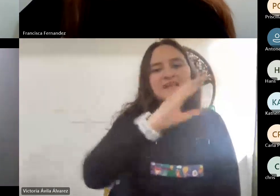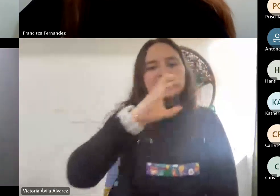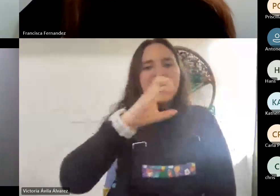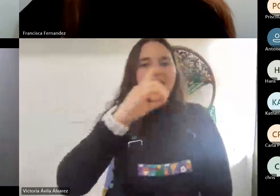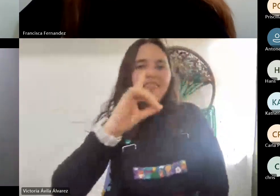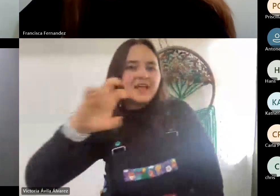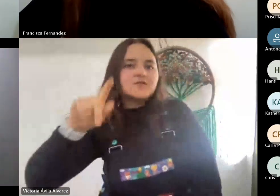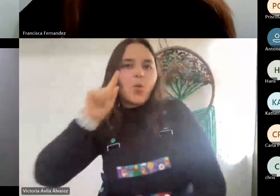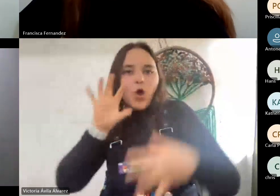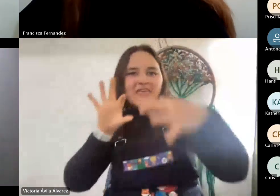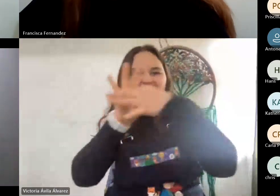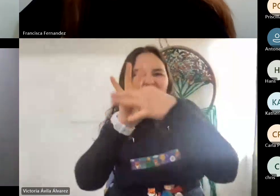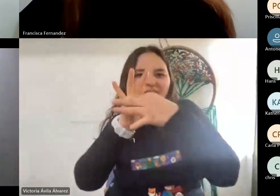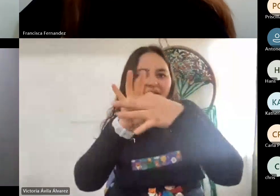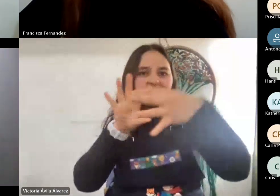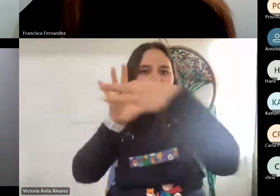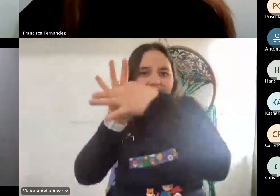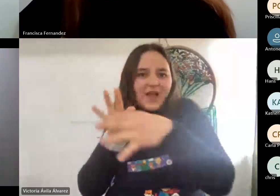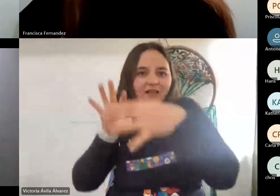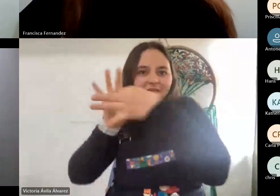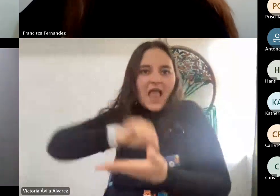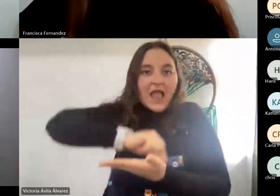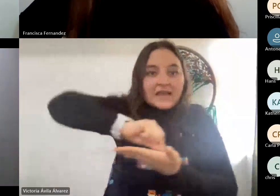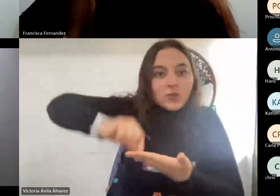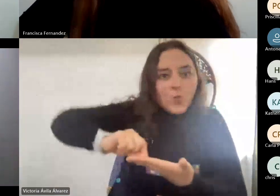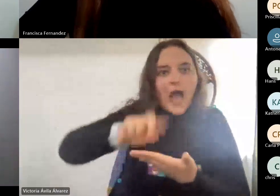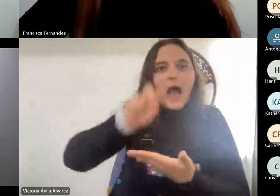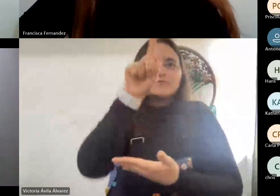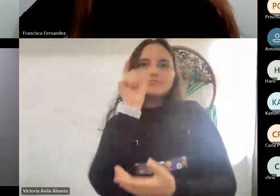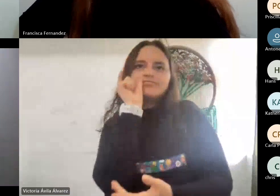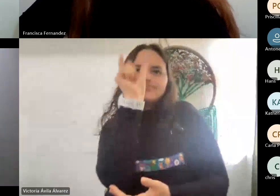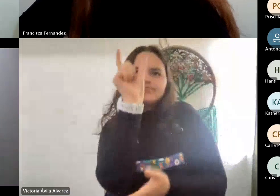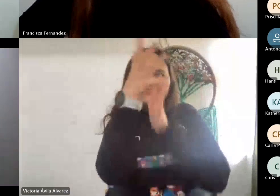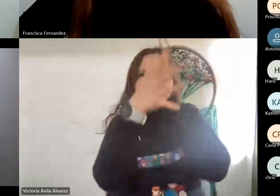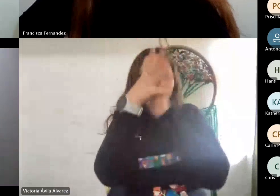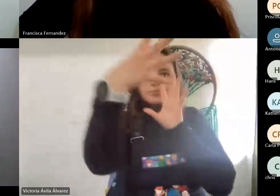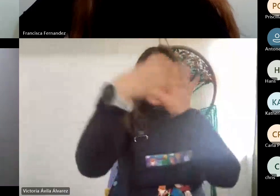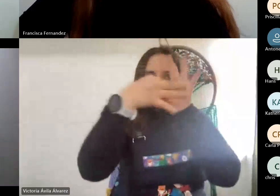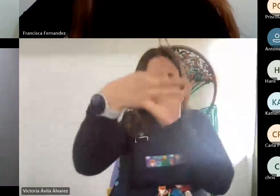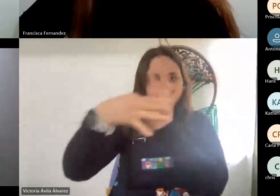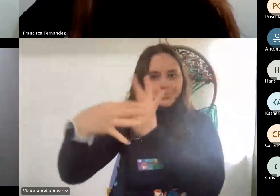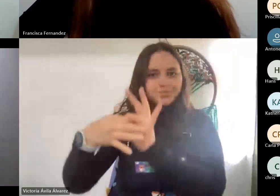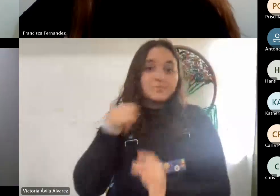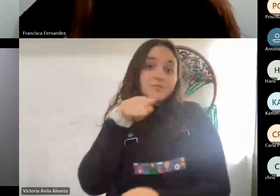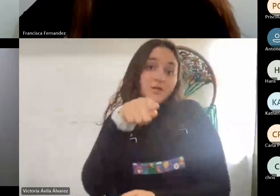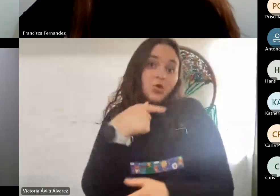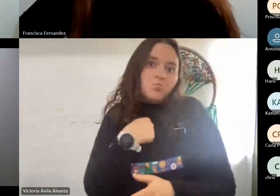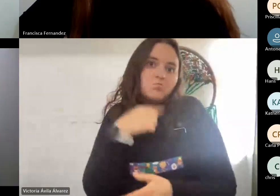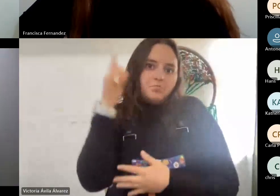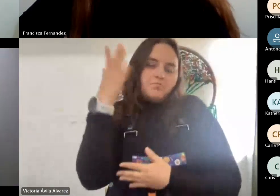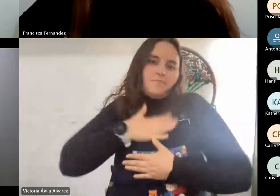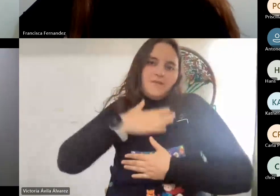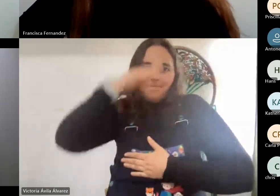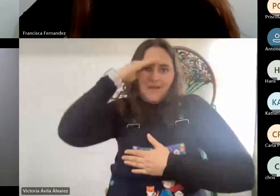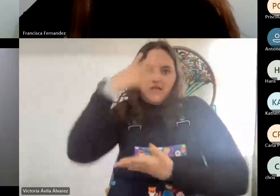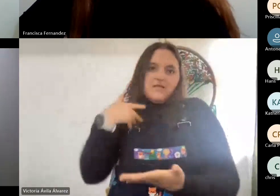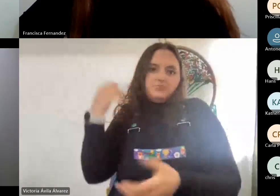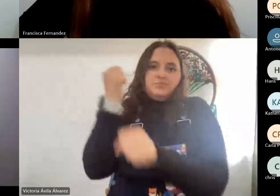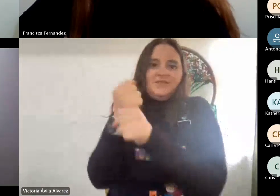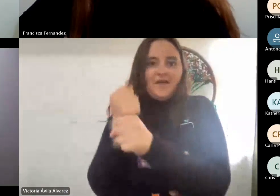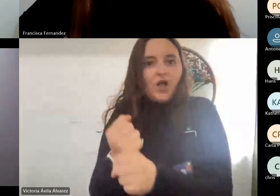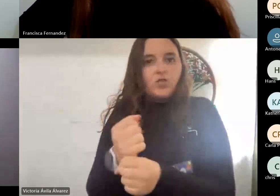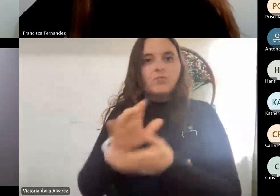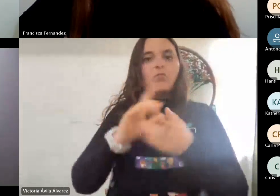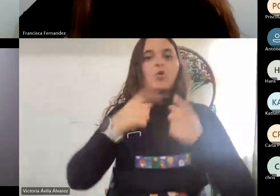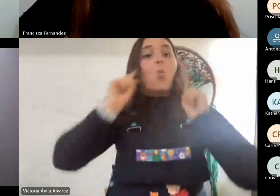de las letras, las vocales, el abecedario en general, para que puedan ir haciendo la conexión con cada una de las